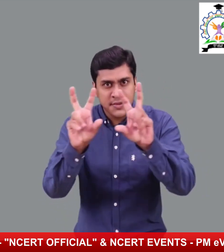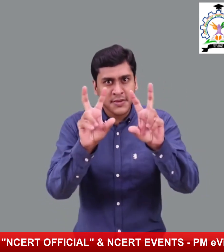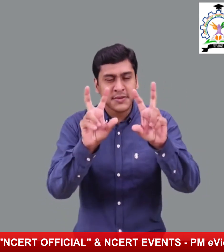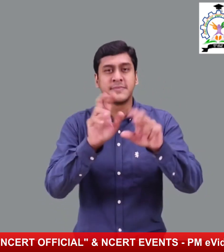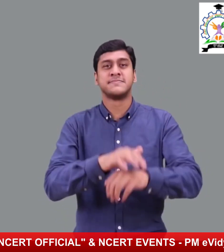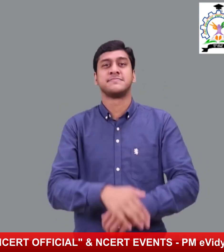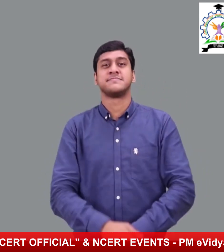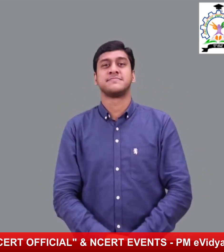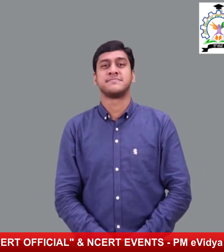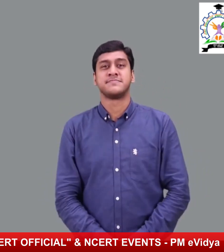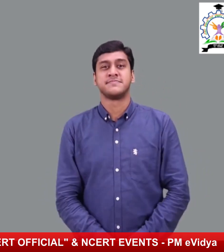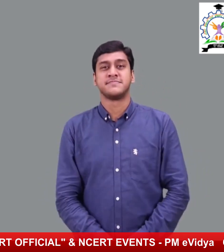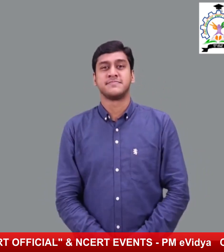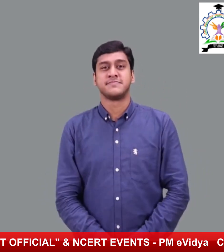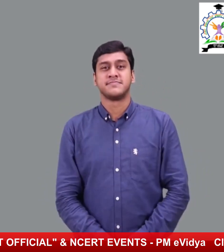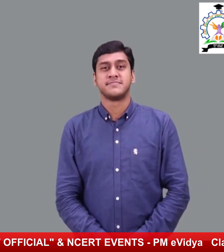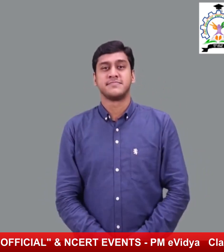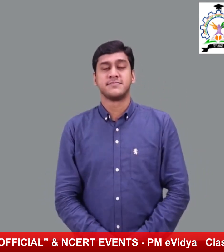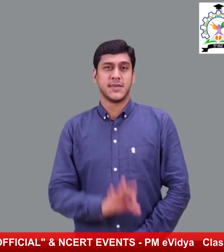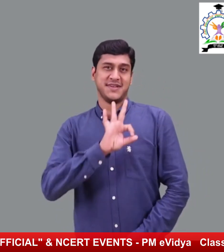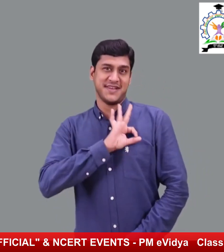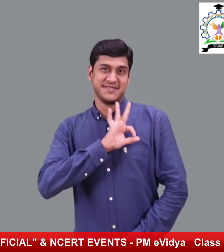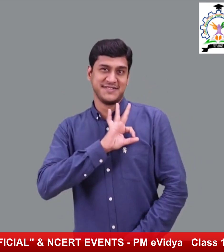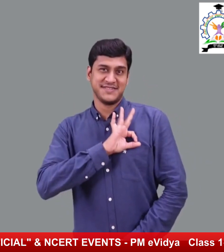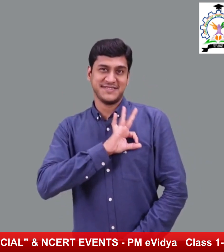या फिर देखना,